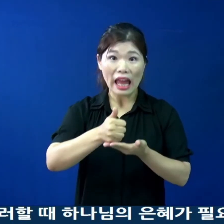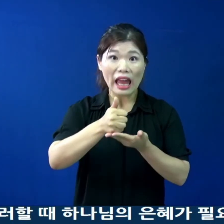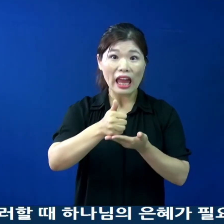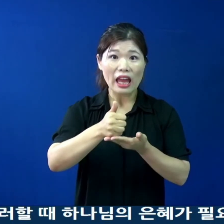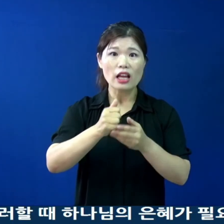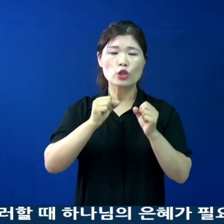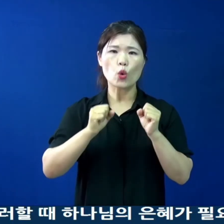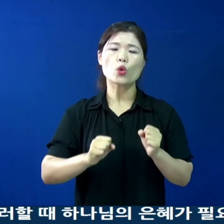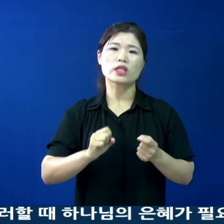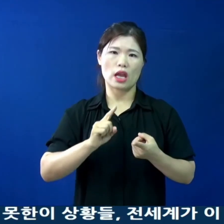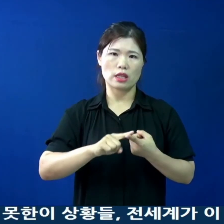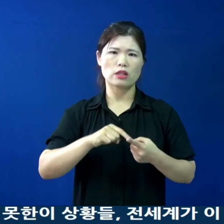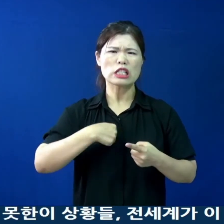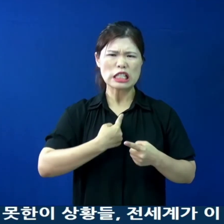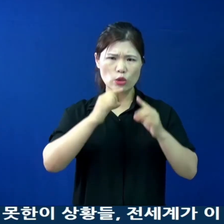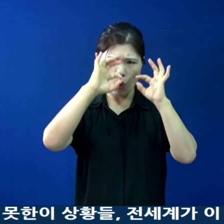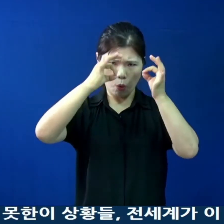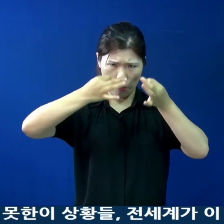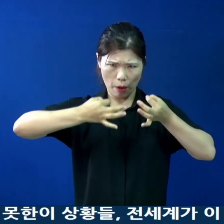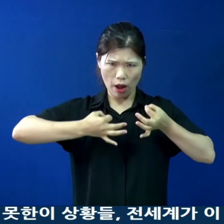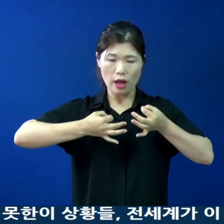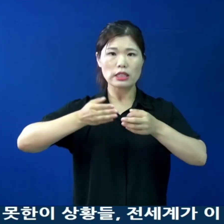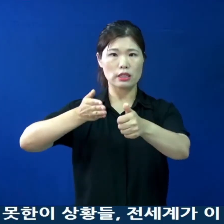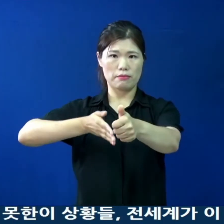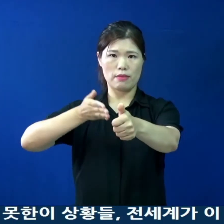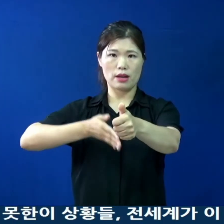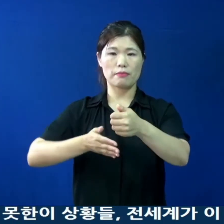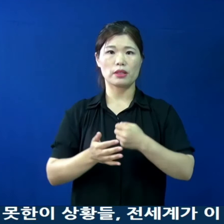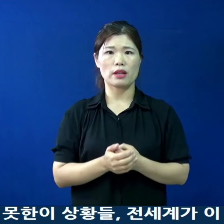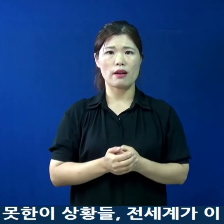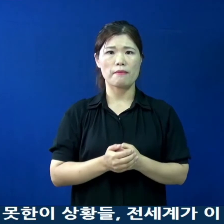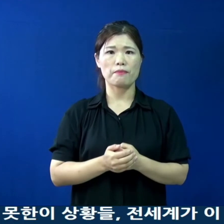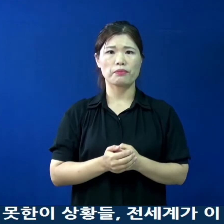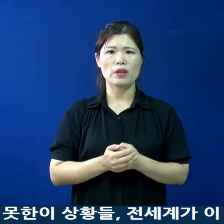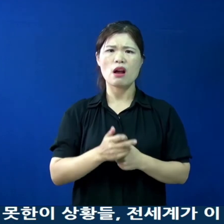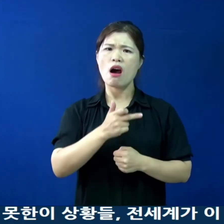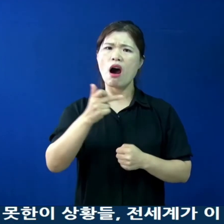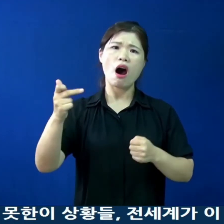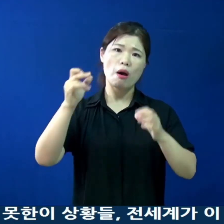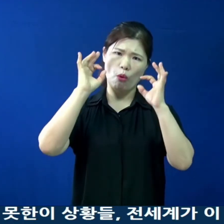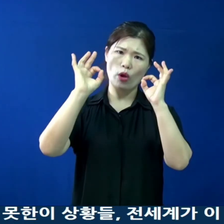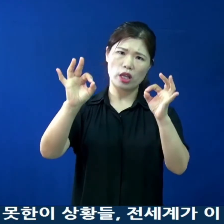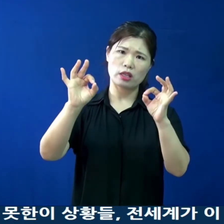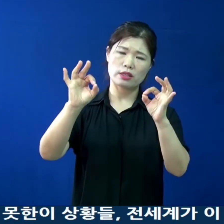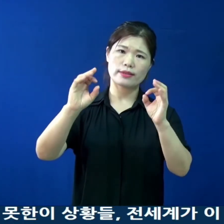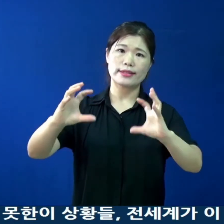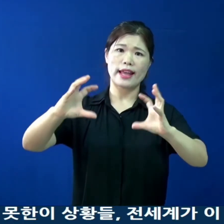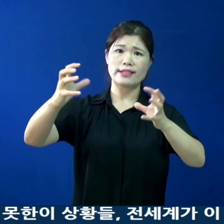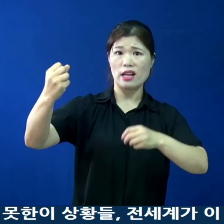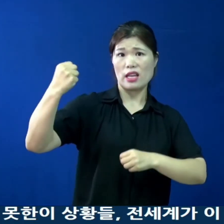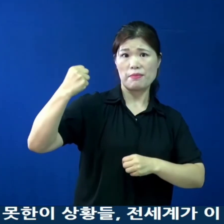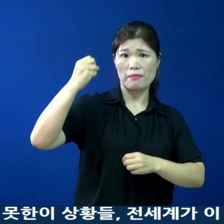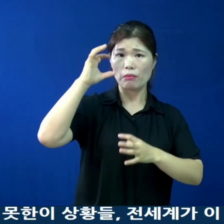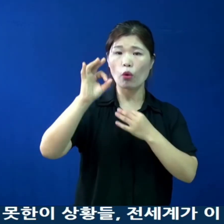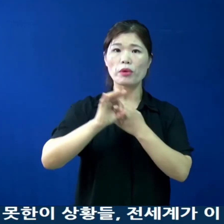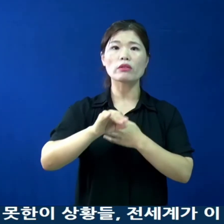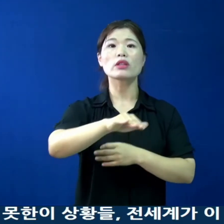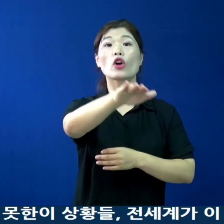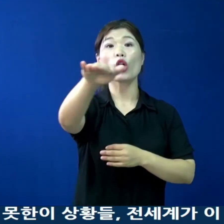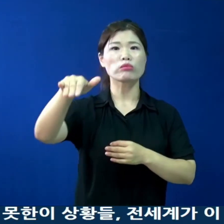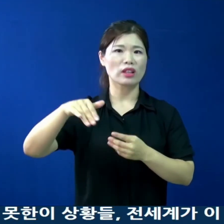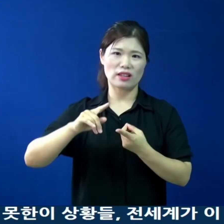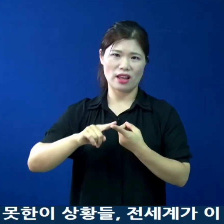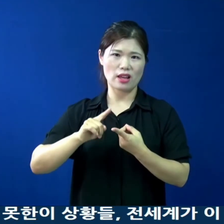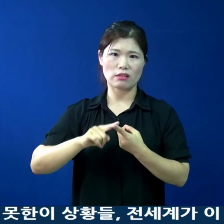다시 확인하실 수 있기를 바랍니다. 거대하게 보이는 세상의 힘은 여러분을